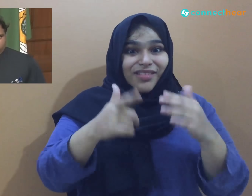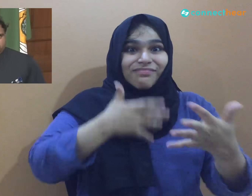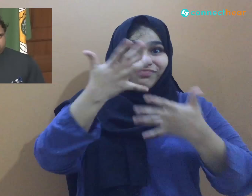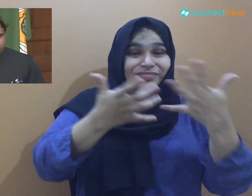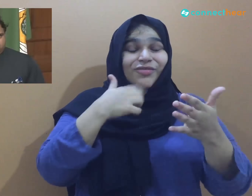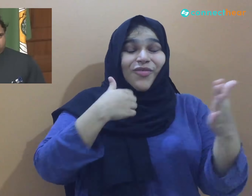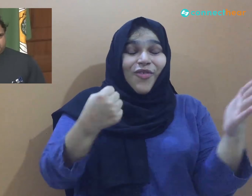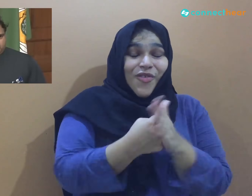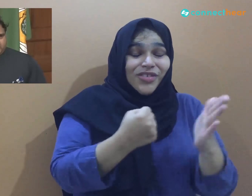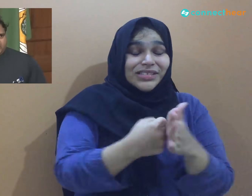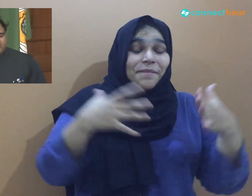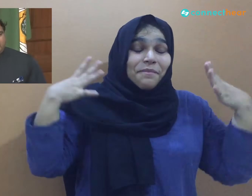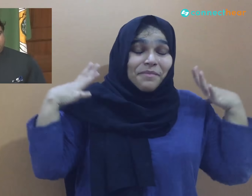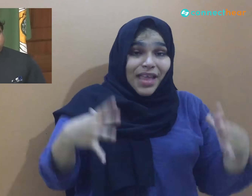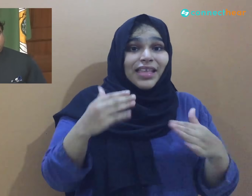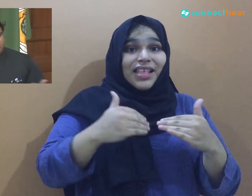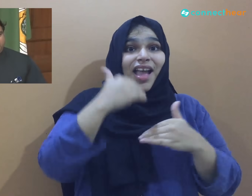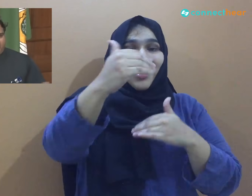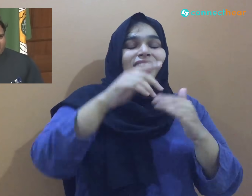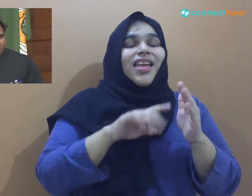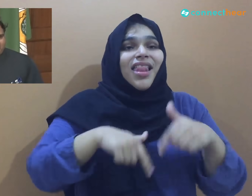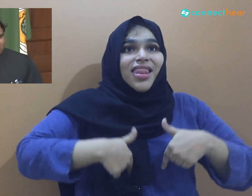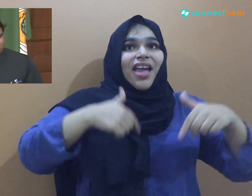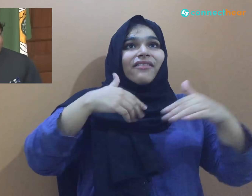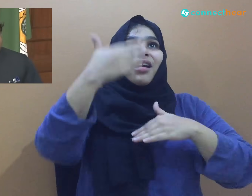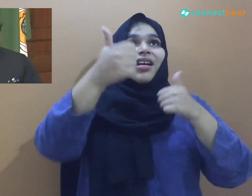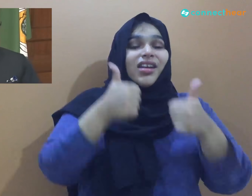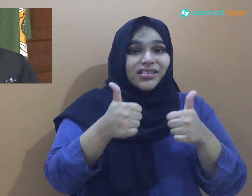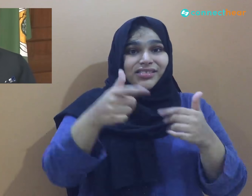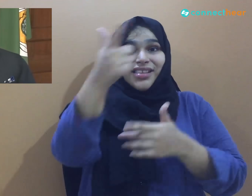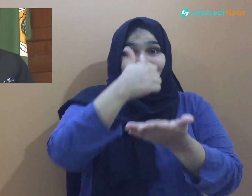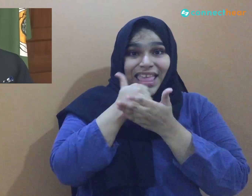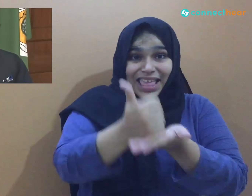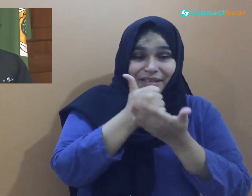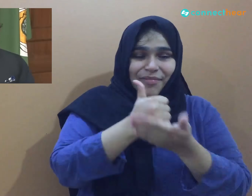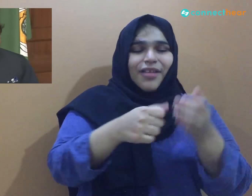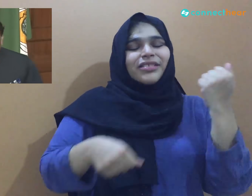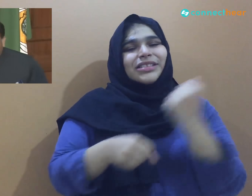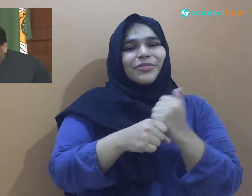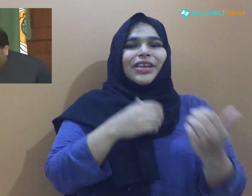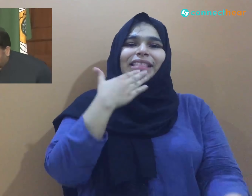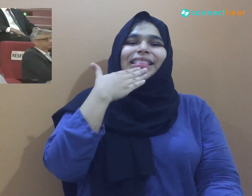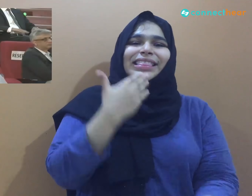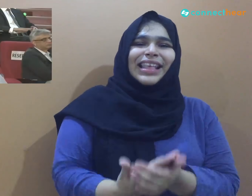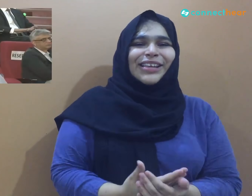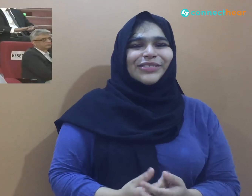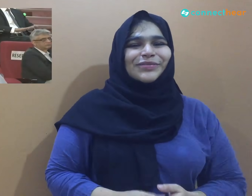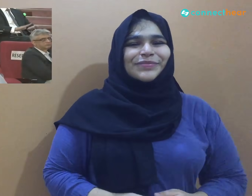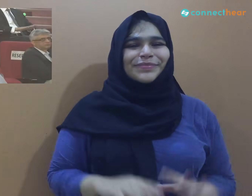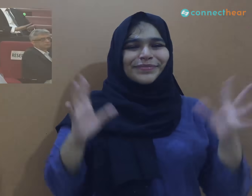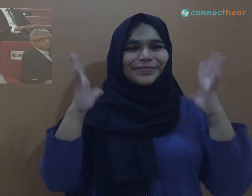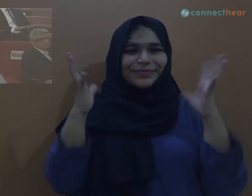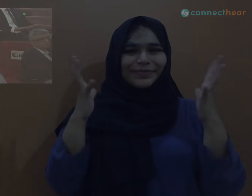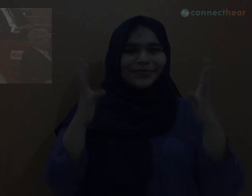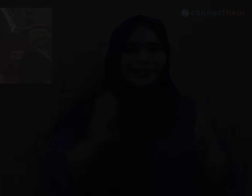ہماری کوشش ہے اس کو ایک نئی زندگی ملے گی, آپ کے آنے سے ایک نئی برانڈنگ ملے گی. آئی ایم سو گریٹفل. تھینک یو ویری مچ.